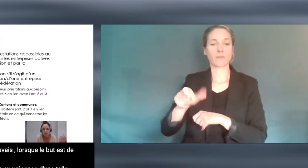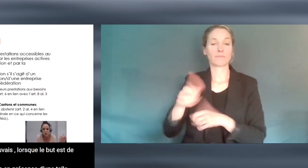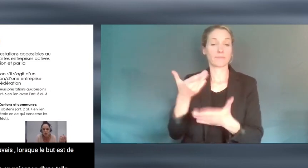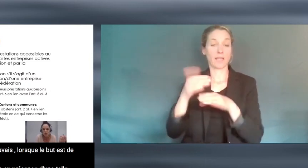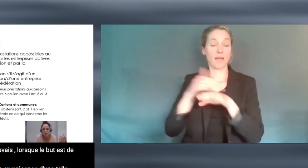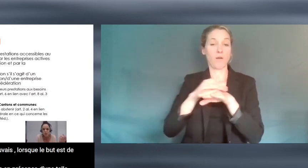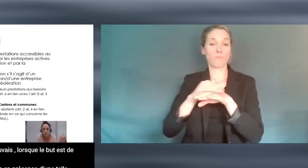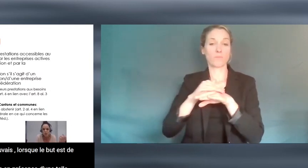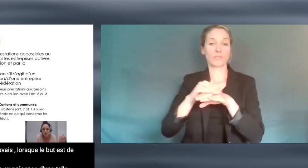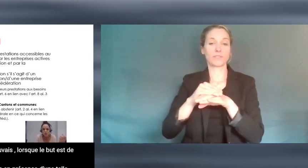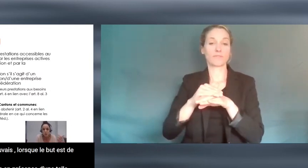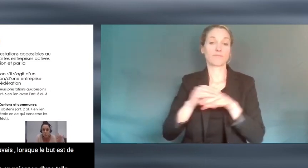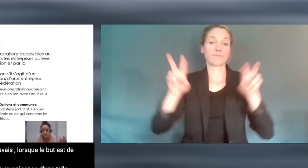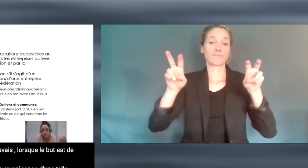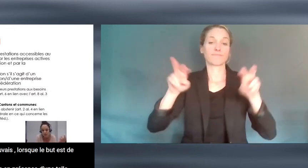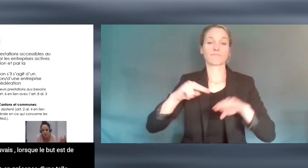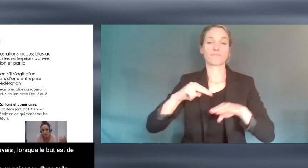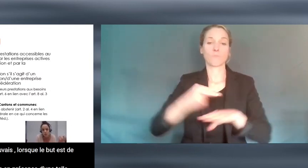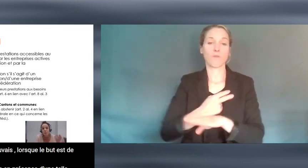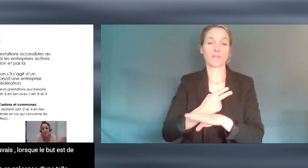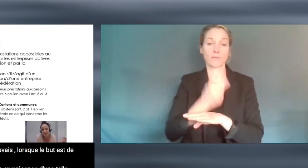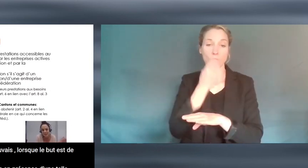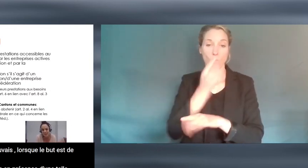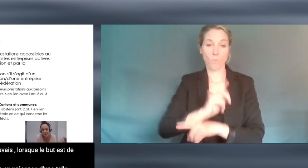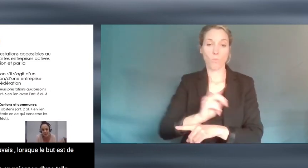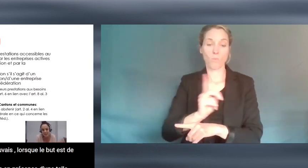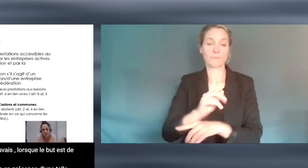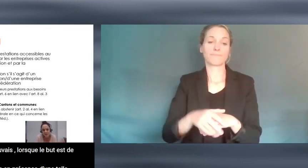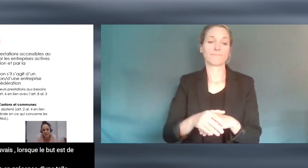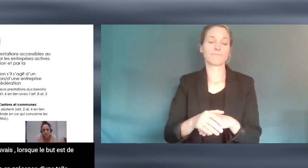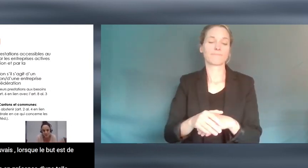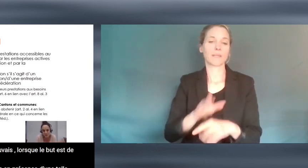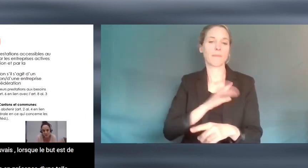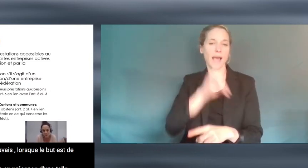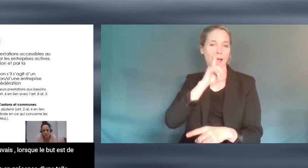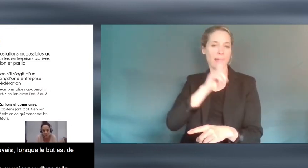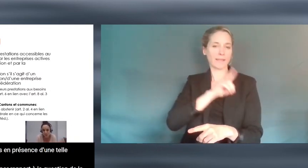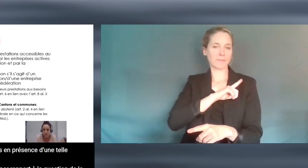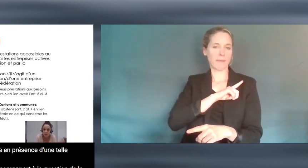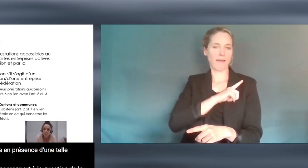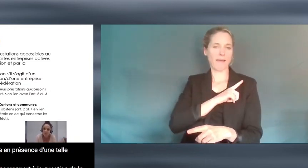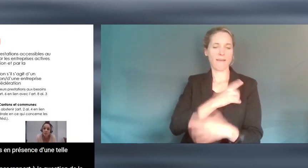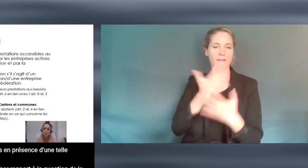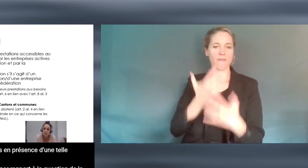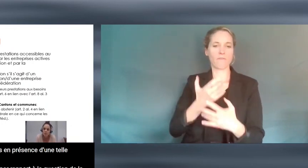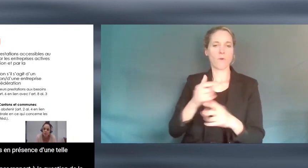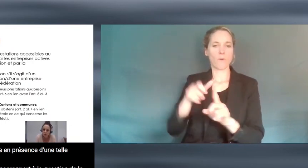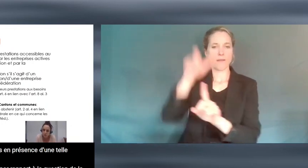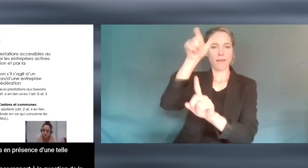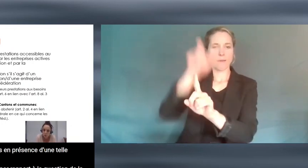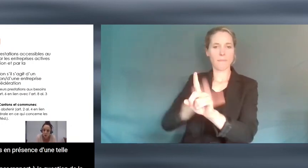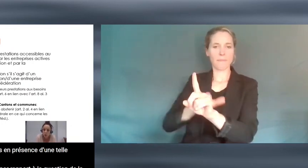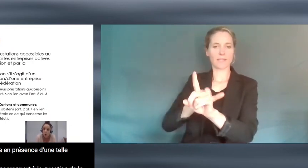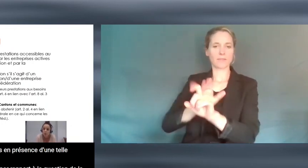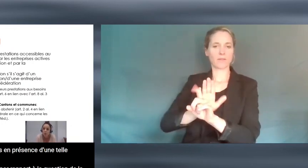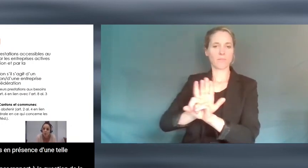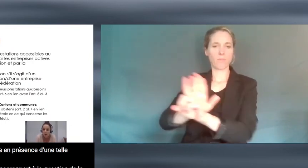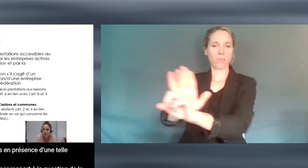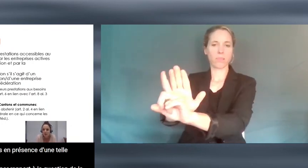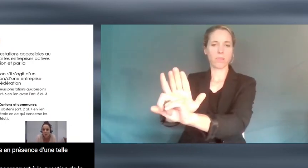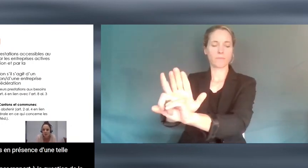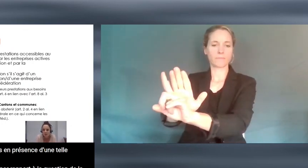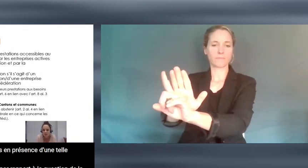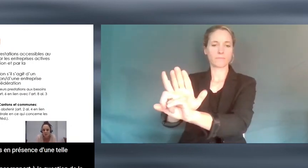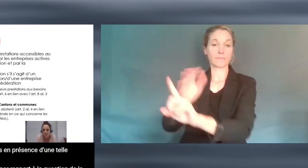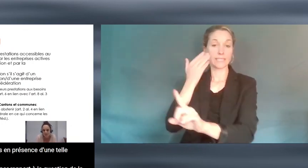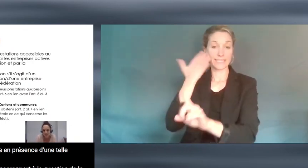lorsque le but est de mettre à l'écart la personne concernée. Et que si ces motifs font défaut, on n'est pas